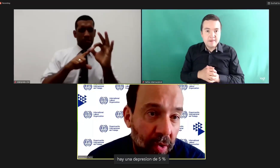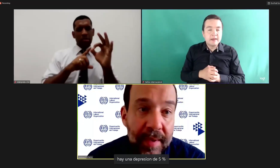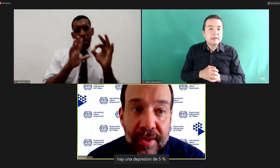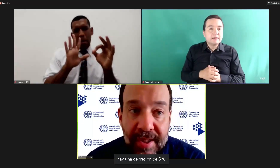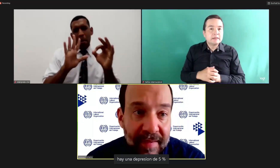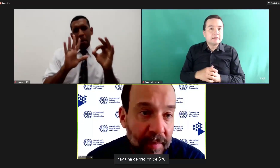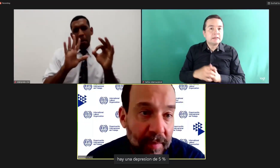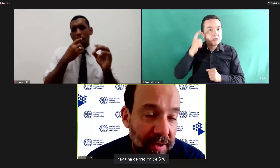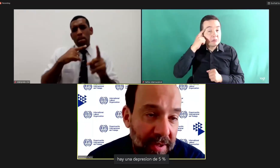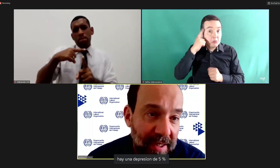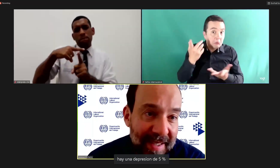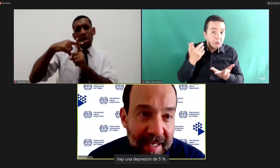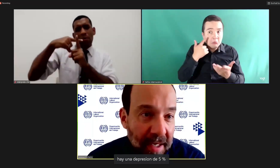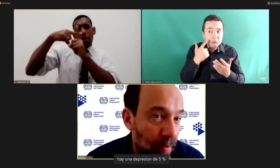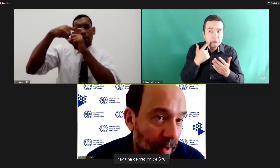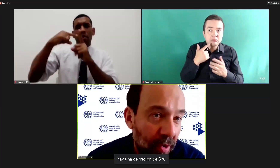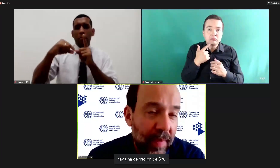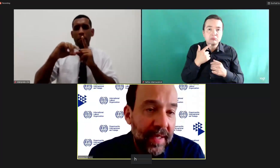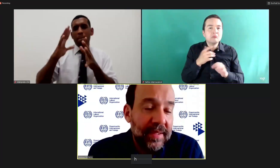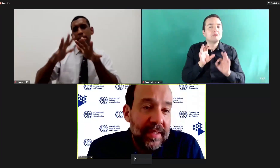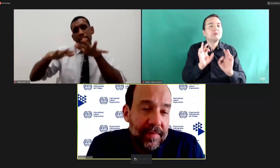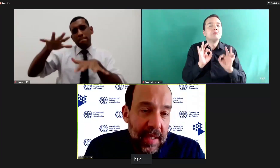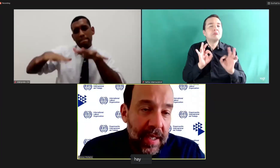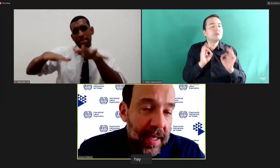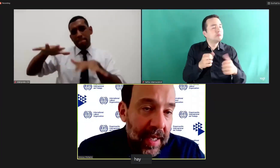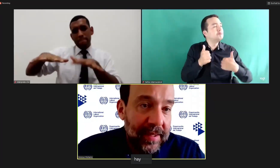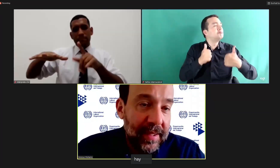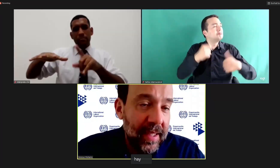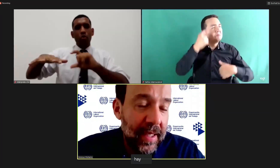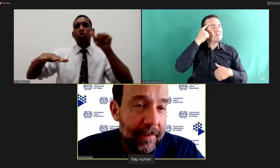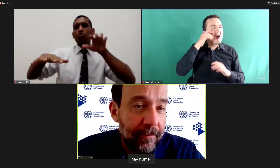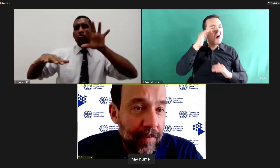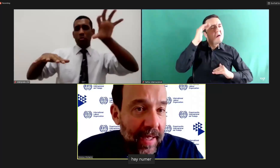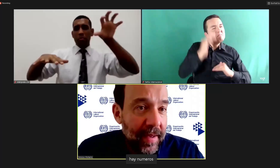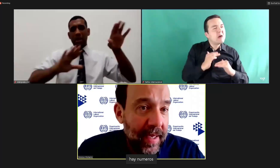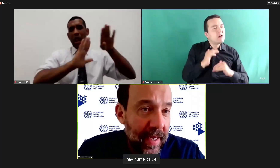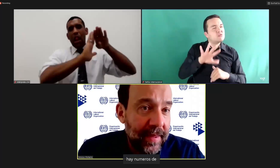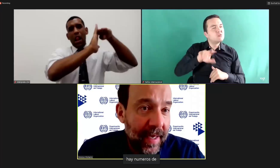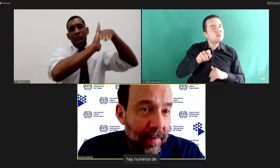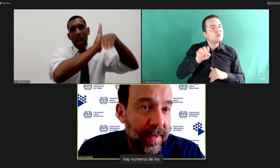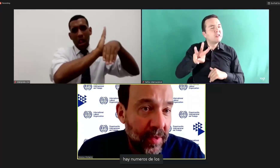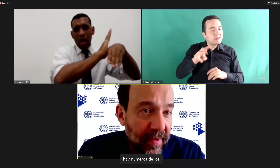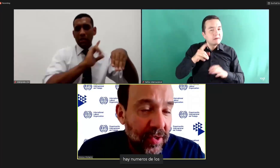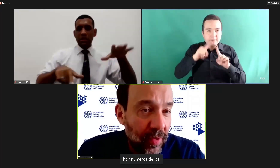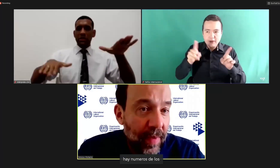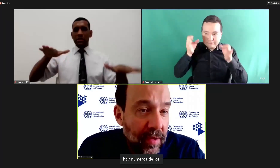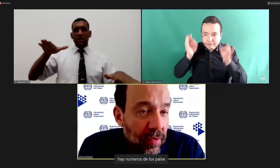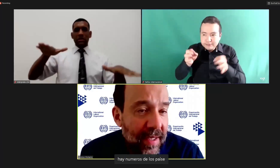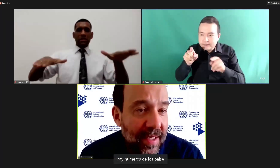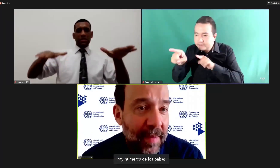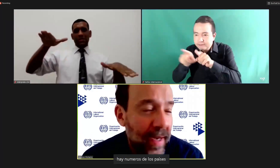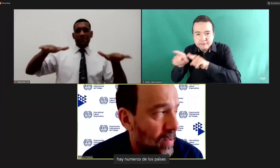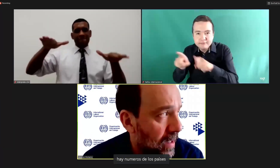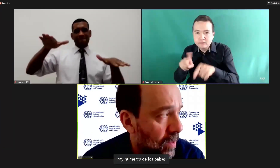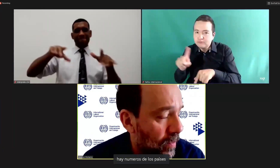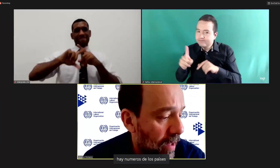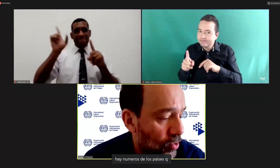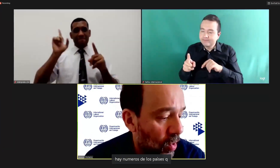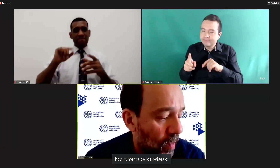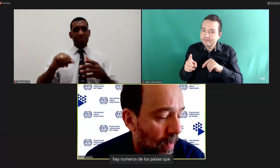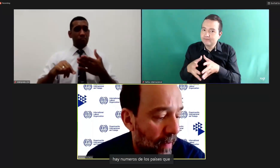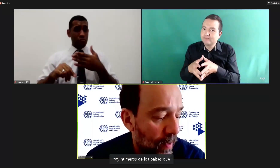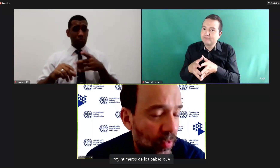los números que ya salen en algunos países. Así que tenemos visto un aumento del desempleo